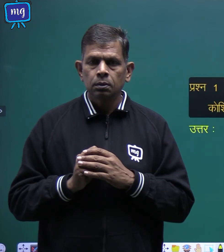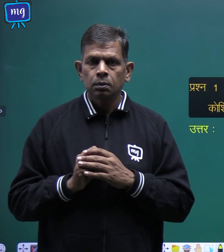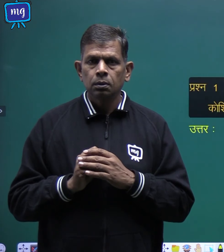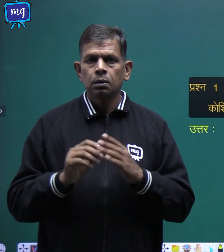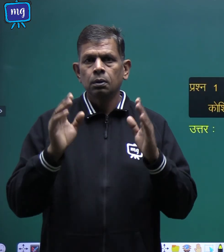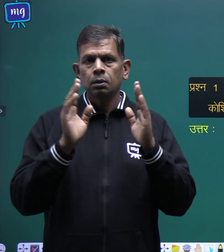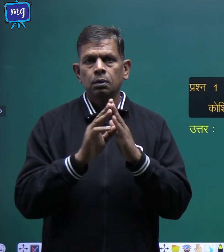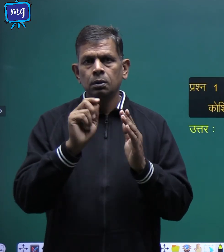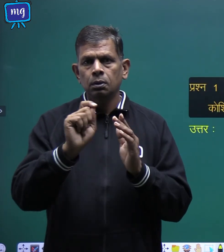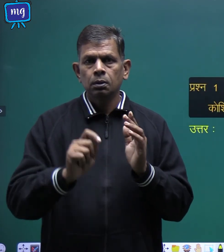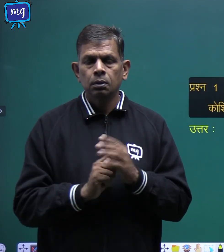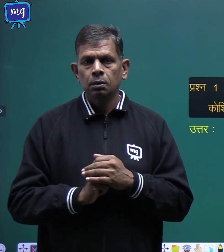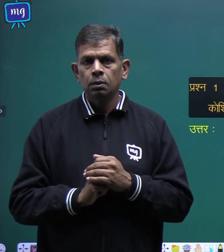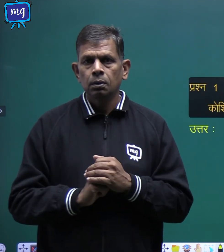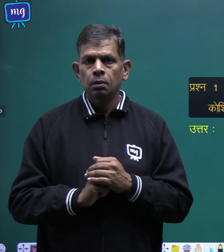गृह कार्य